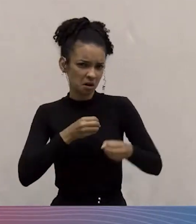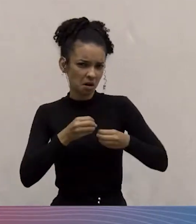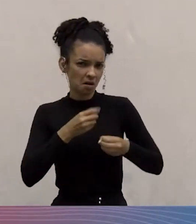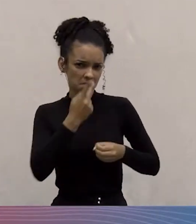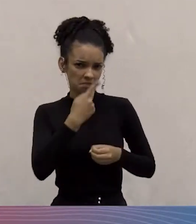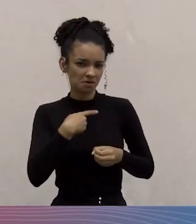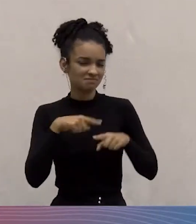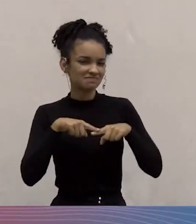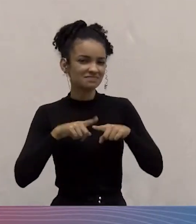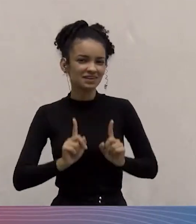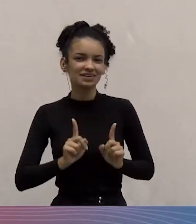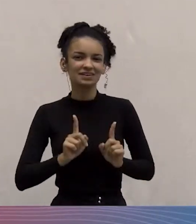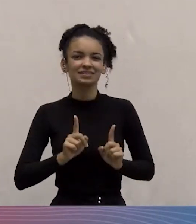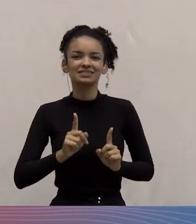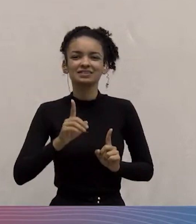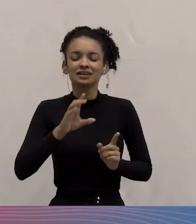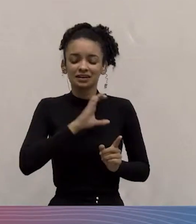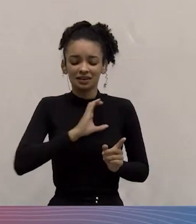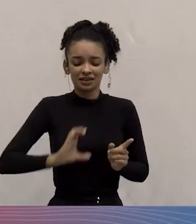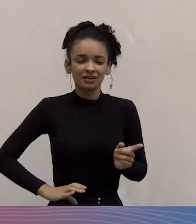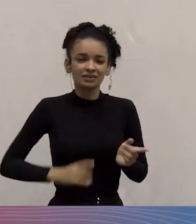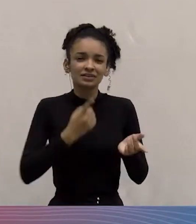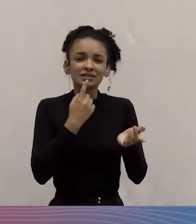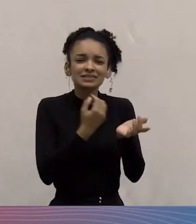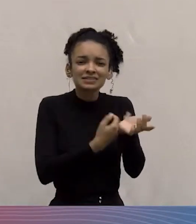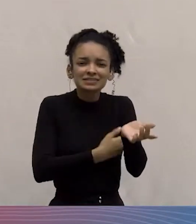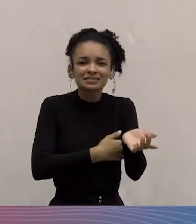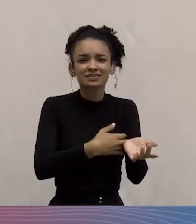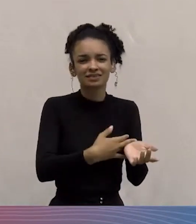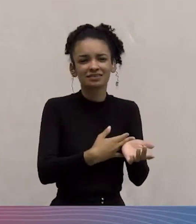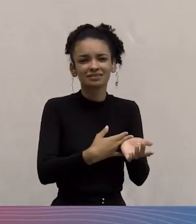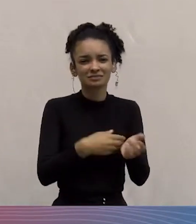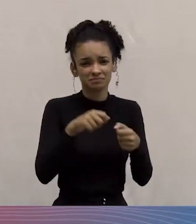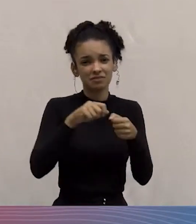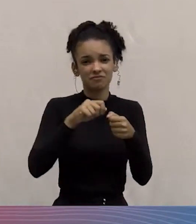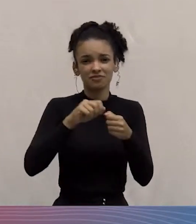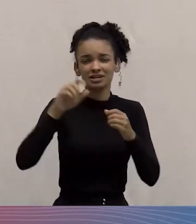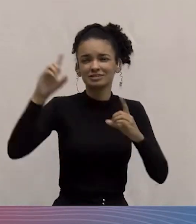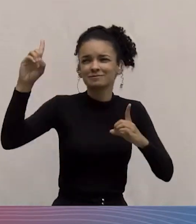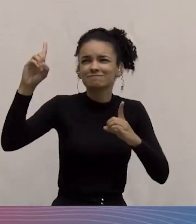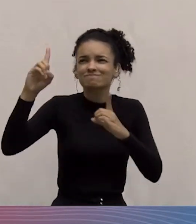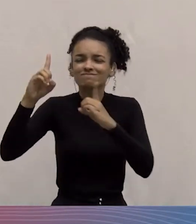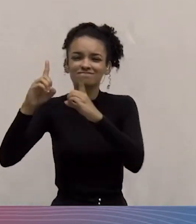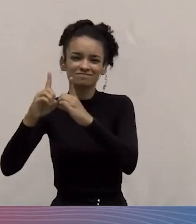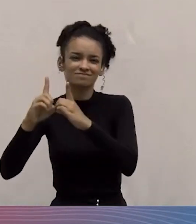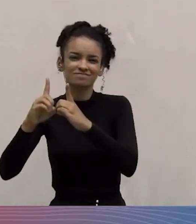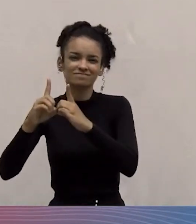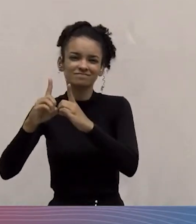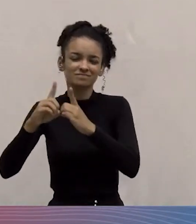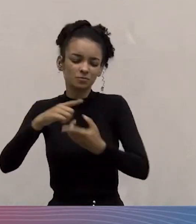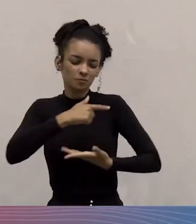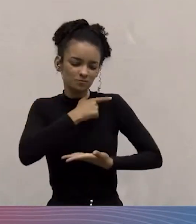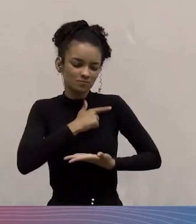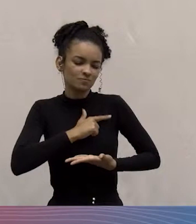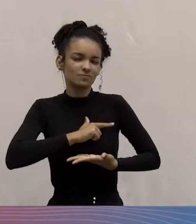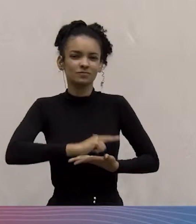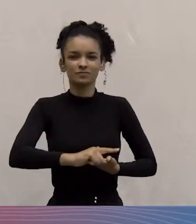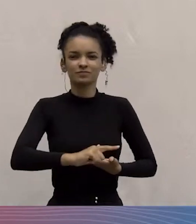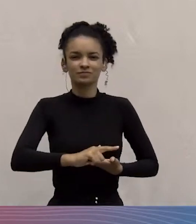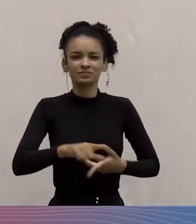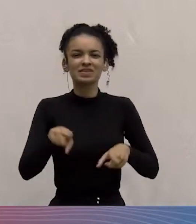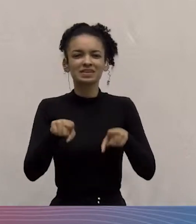pelo sangue de Cristo. Ele me aproximou de Deus. O sangue me redimiu. O sangue